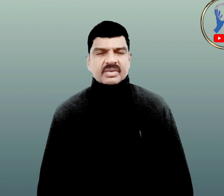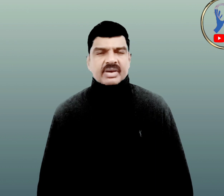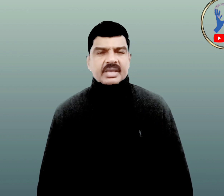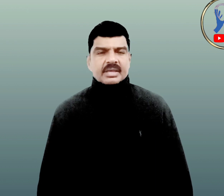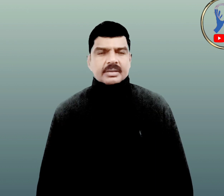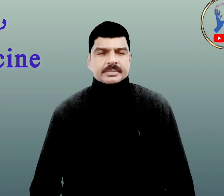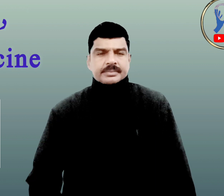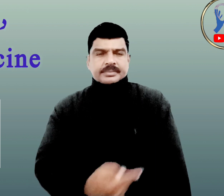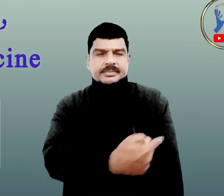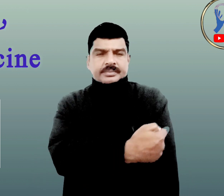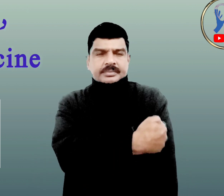दवाई